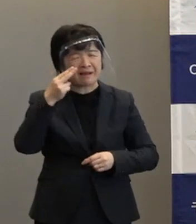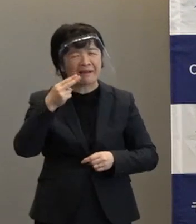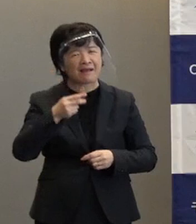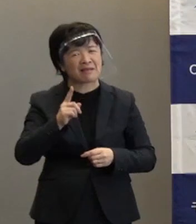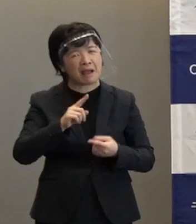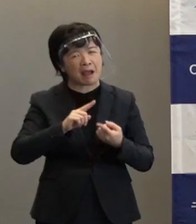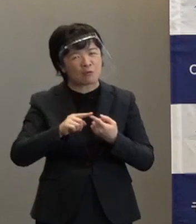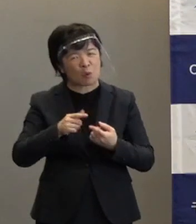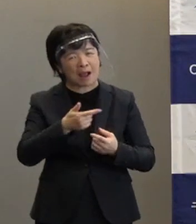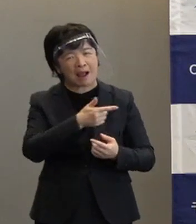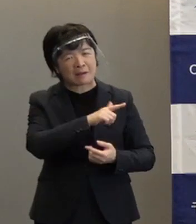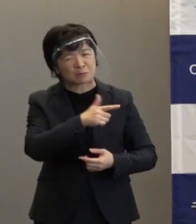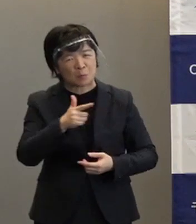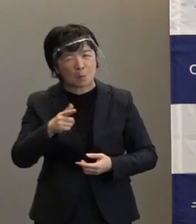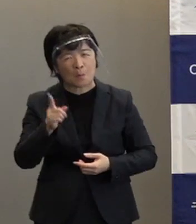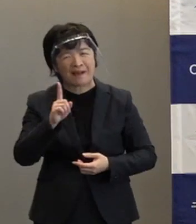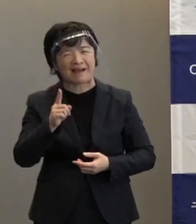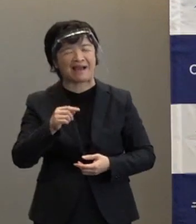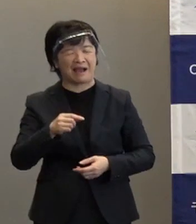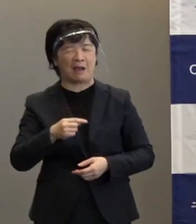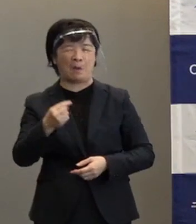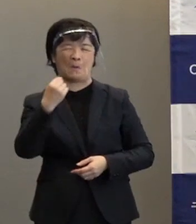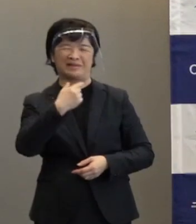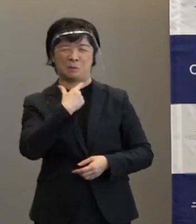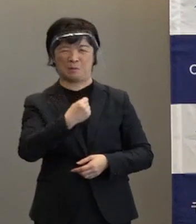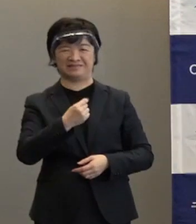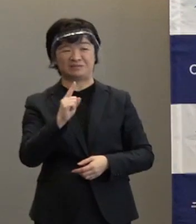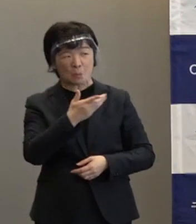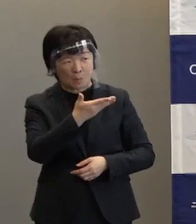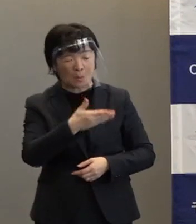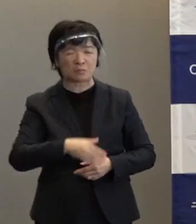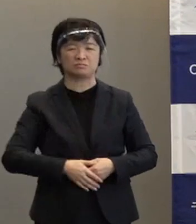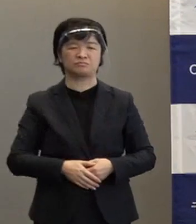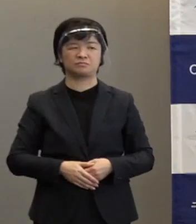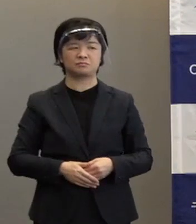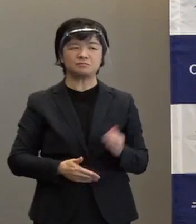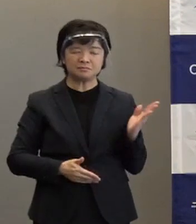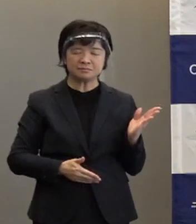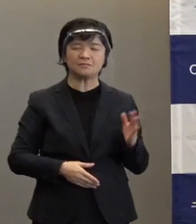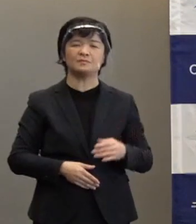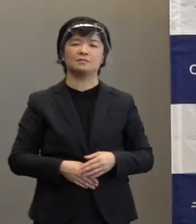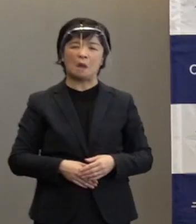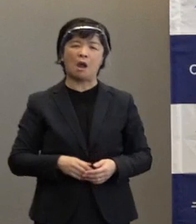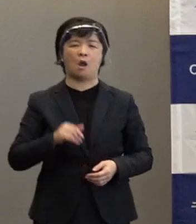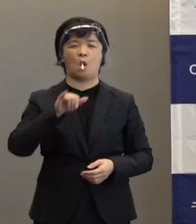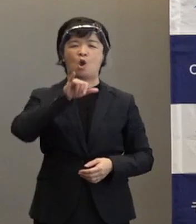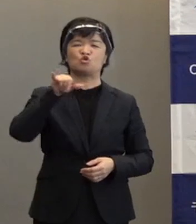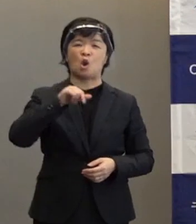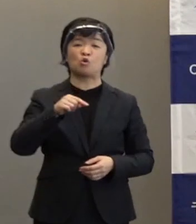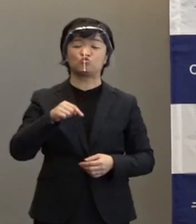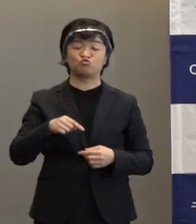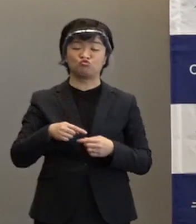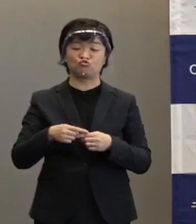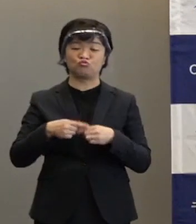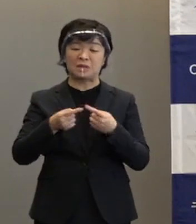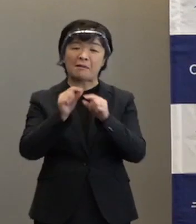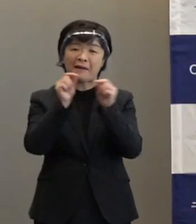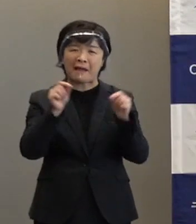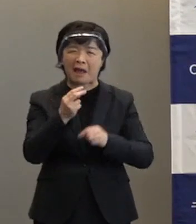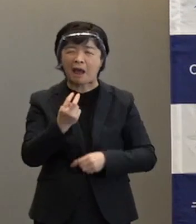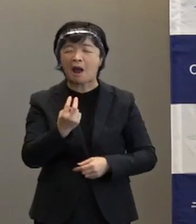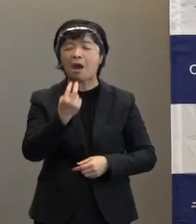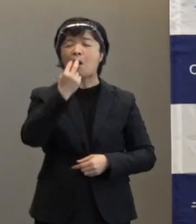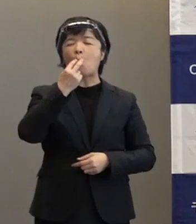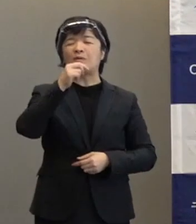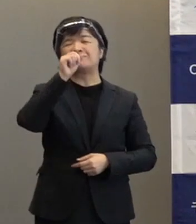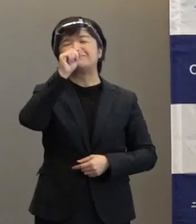県としてアピールするのがもしあれば、ちょっと教えていただきたいんですけど。 でもやっぱりこう醤油を入れるとね、香ばしくなりますので、